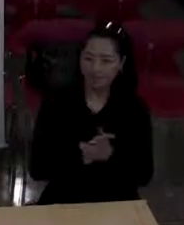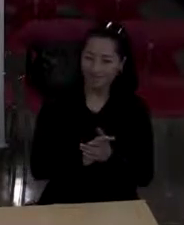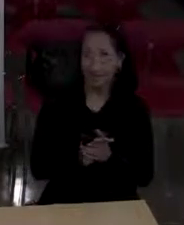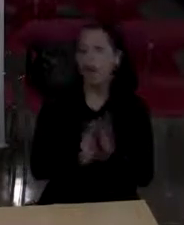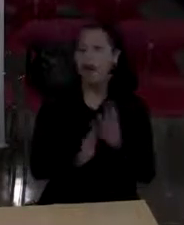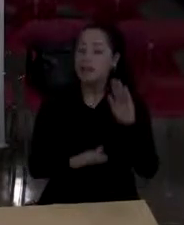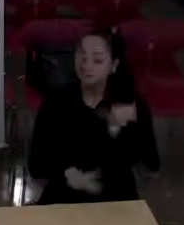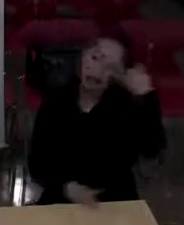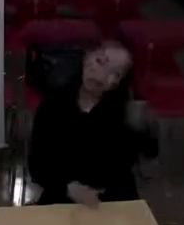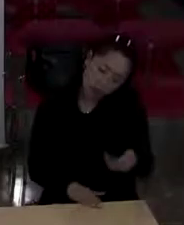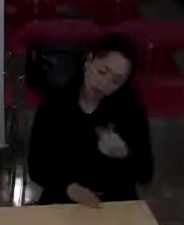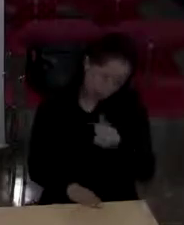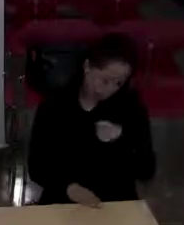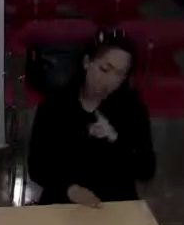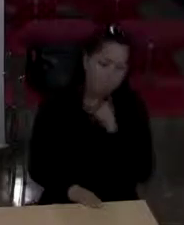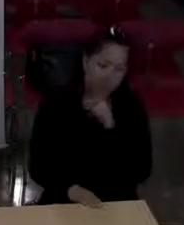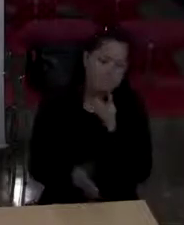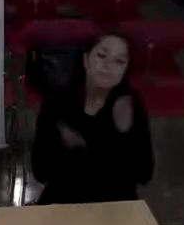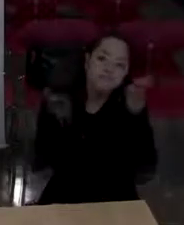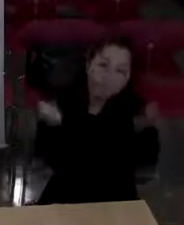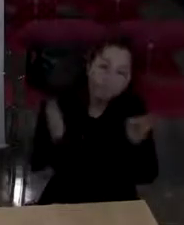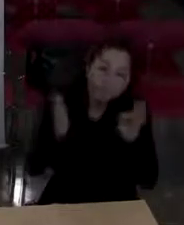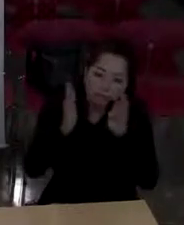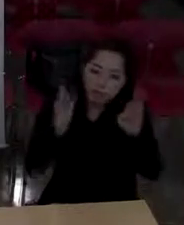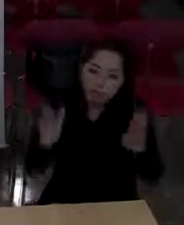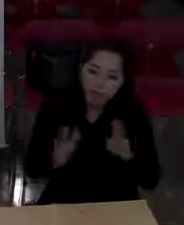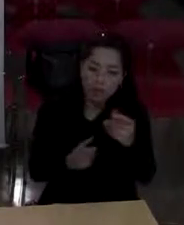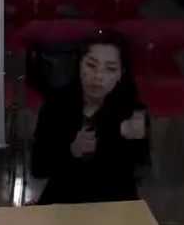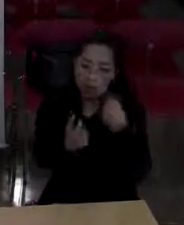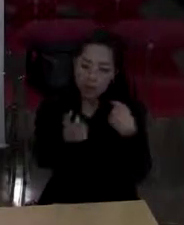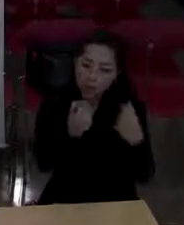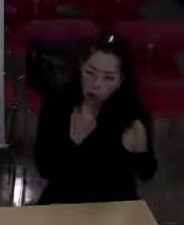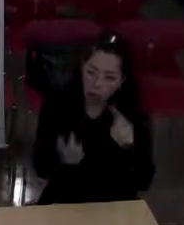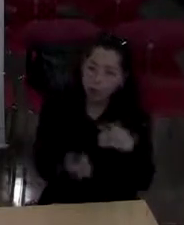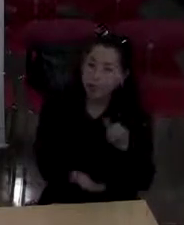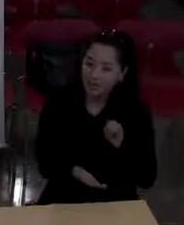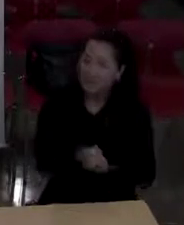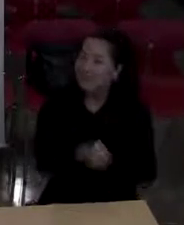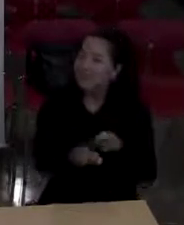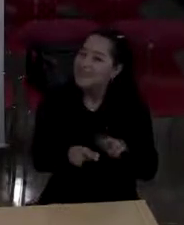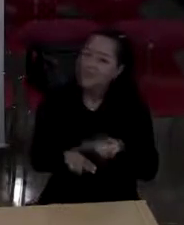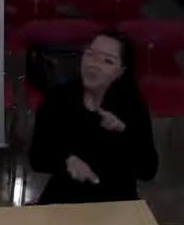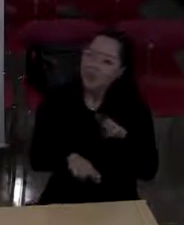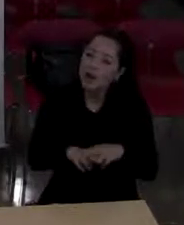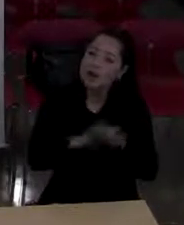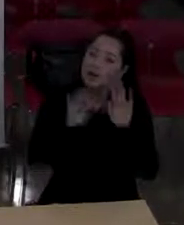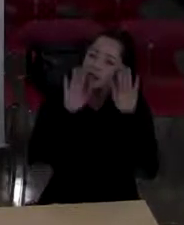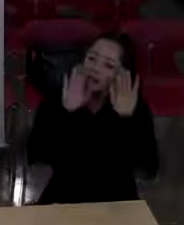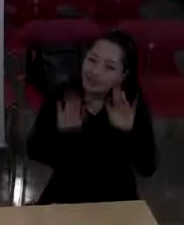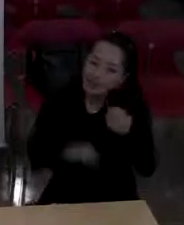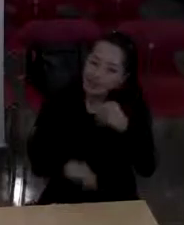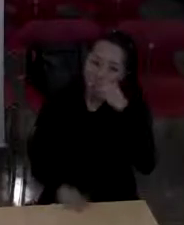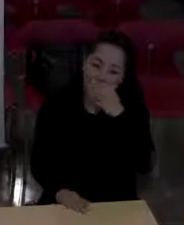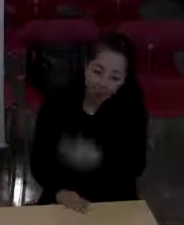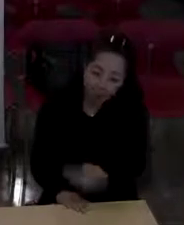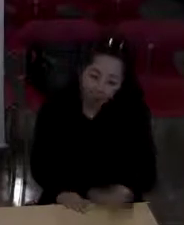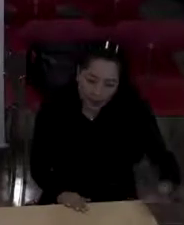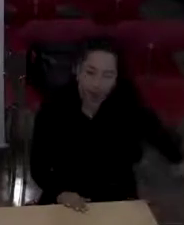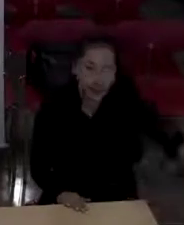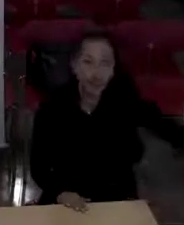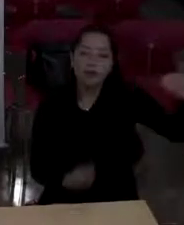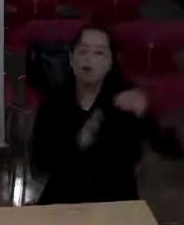sino desde que nacen, y más adelante vamos a ver un video, cómo el bebé desde muy chiquito tiene esa habilidad que yo